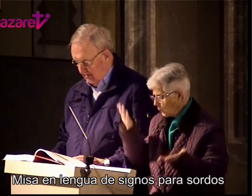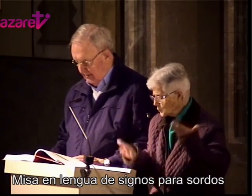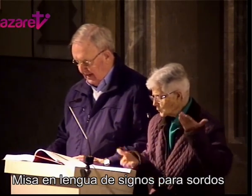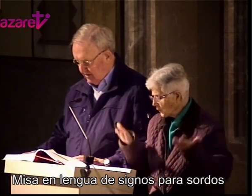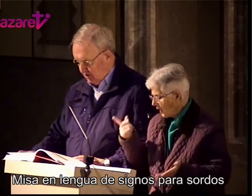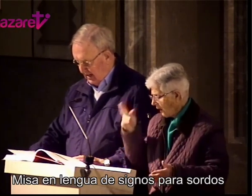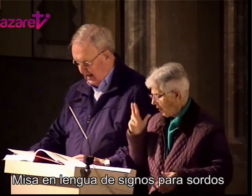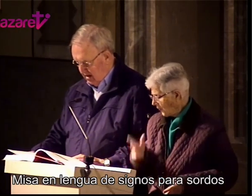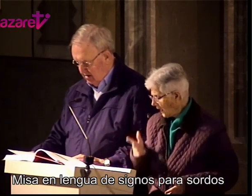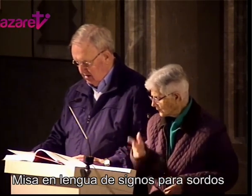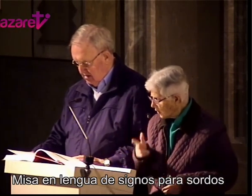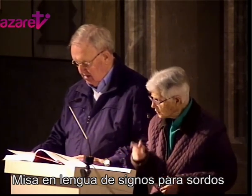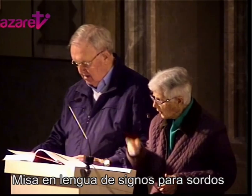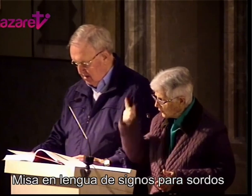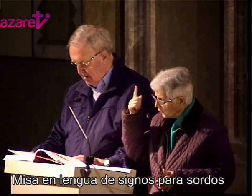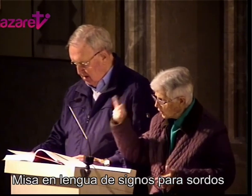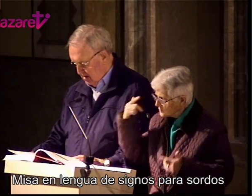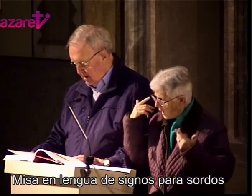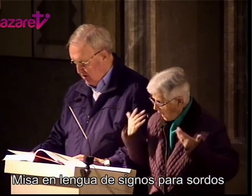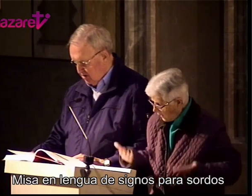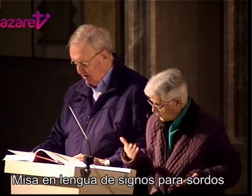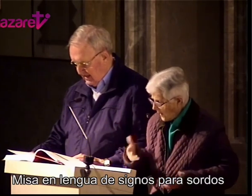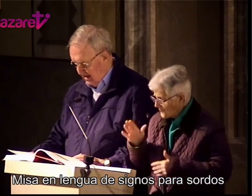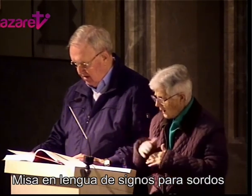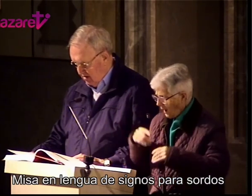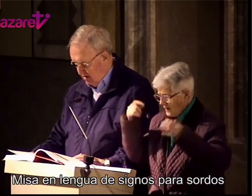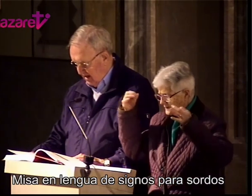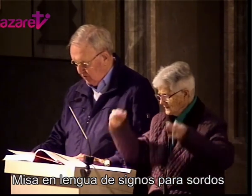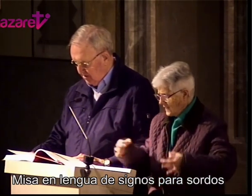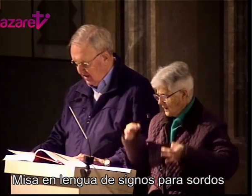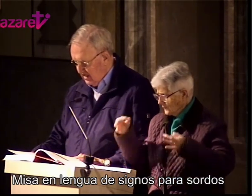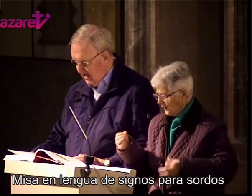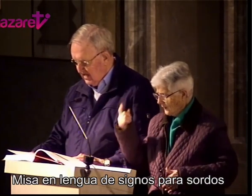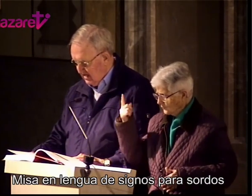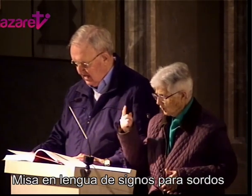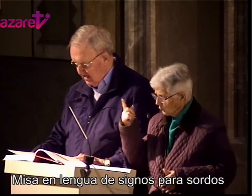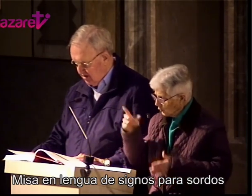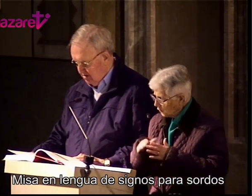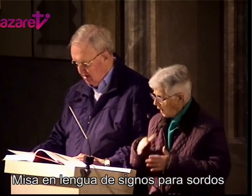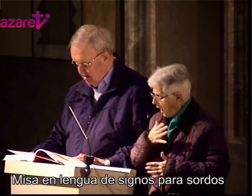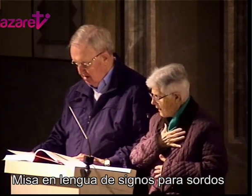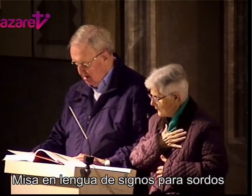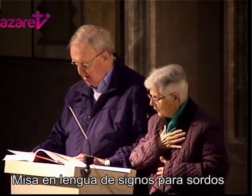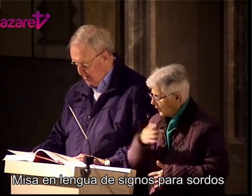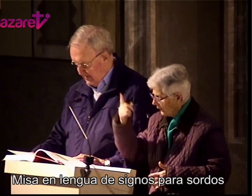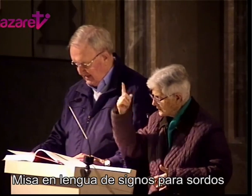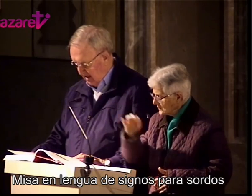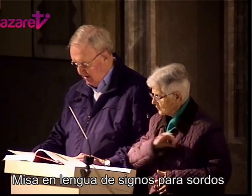para sostenerlo y consolidarlo con la justicia y el derecho, desde ahora y